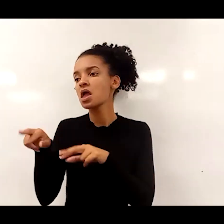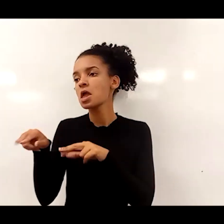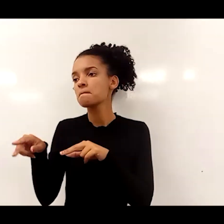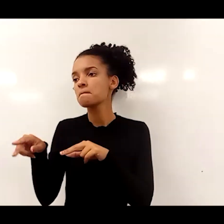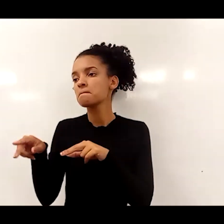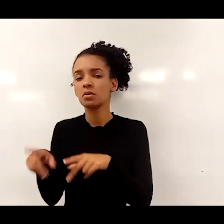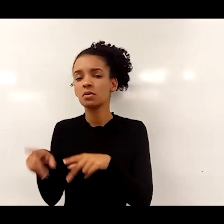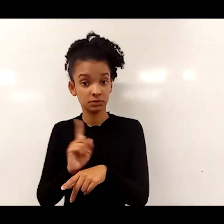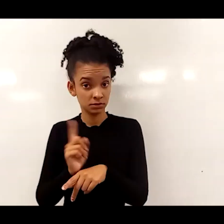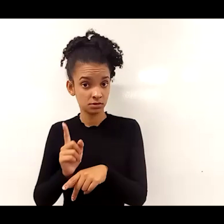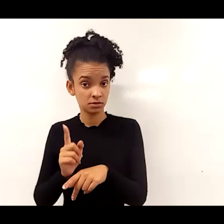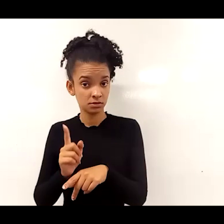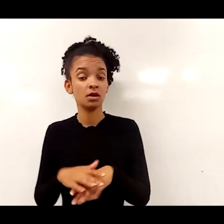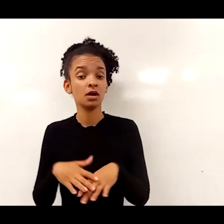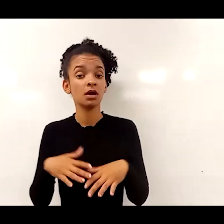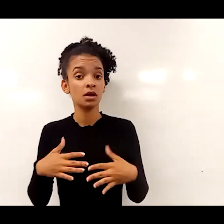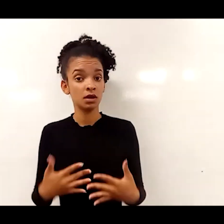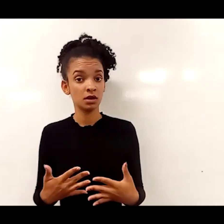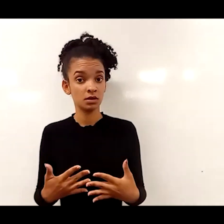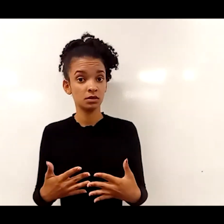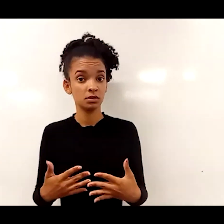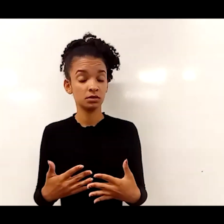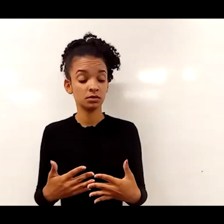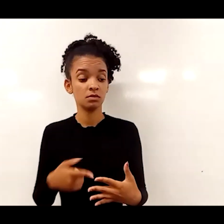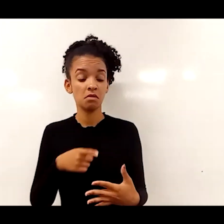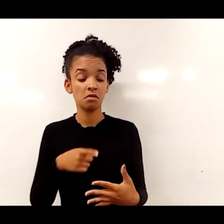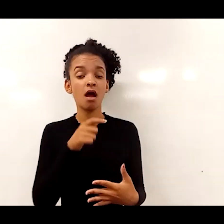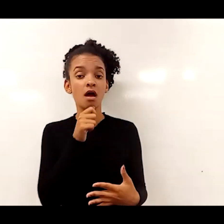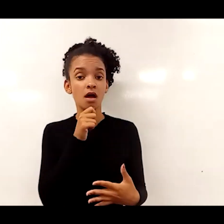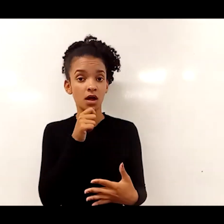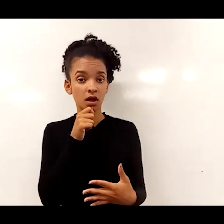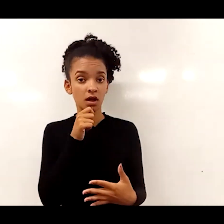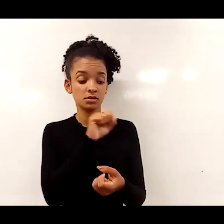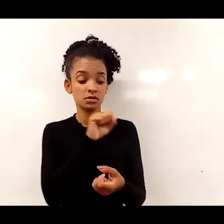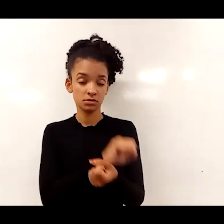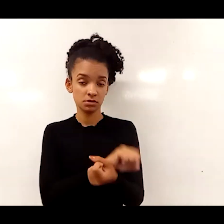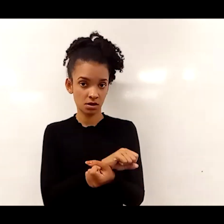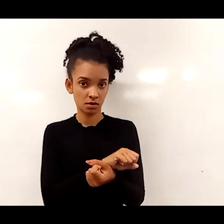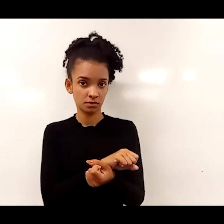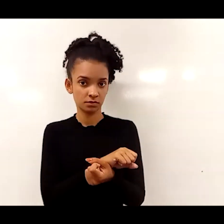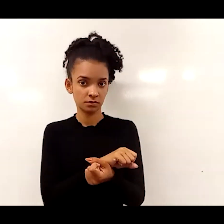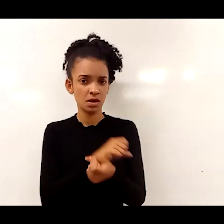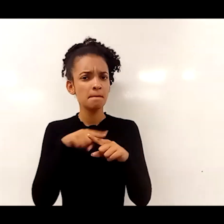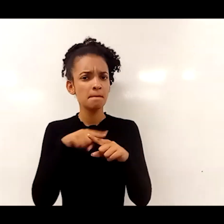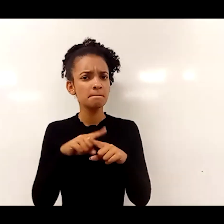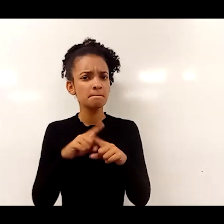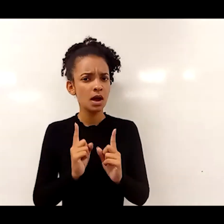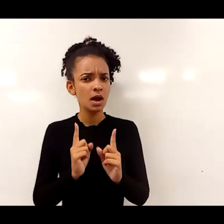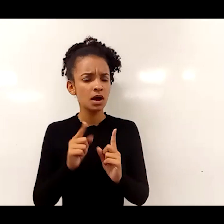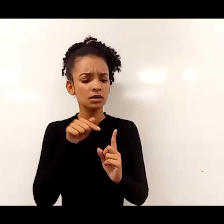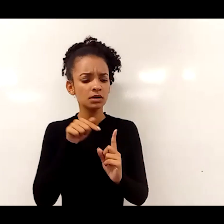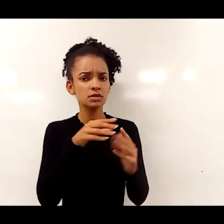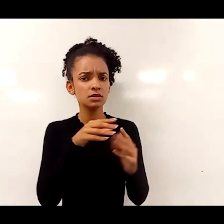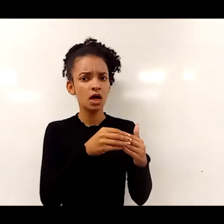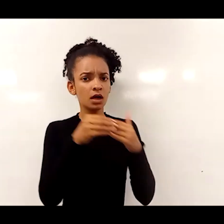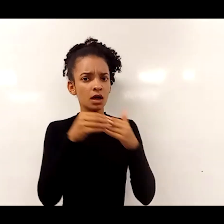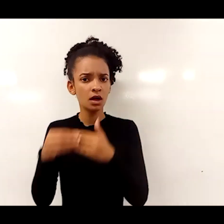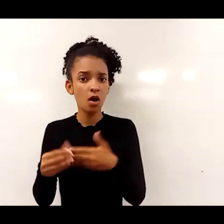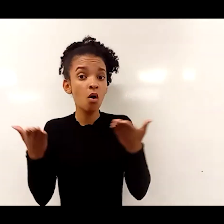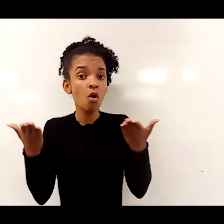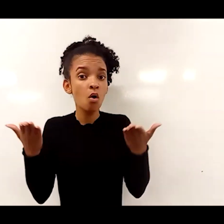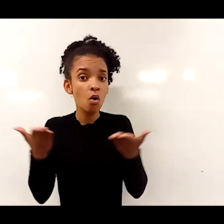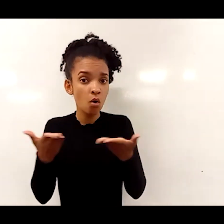ele ainda está na posição de um escravo. Mas isso trazer para o dia de hoje, na relação de